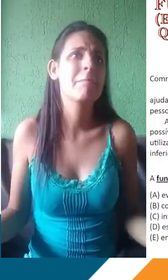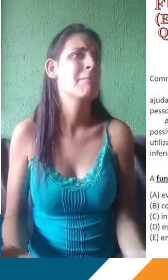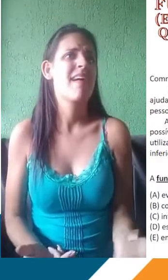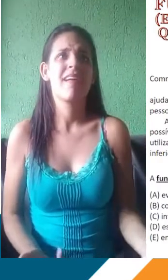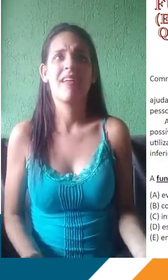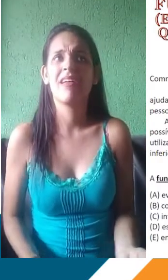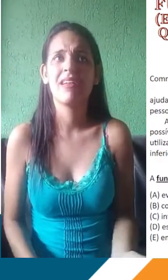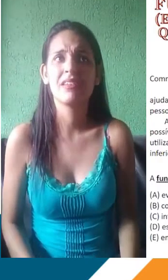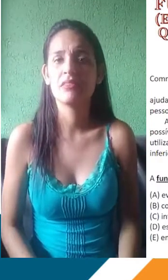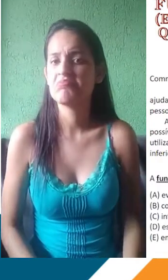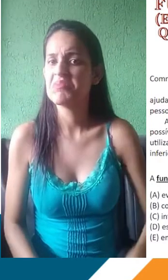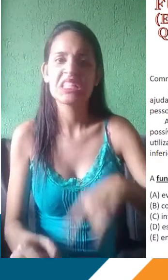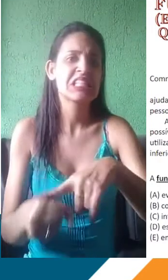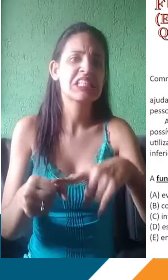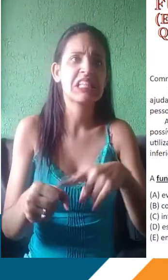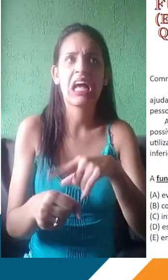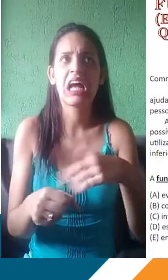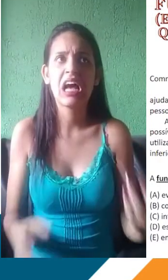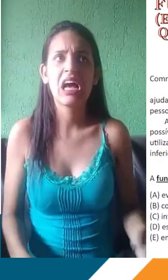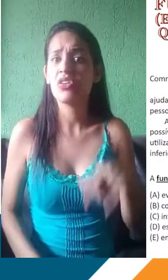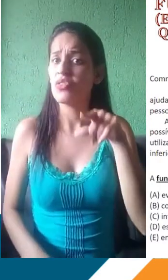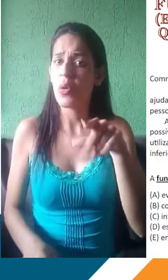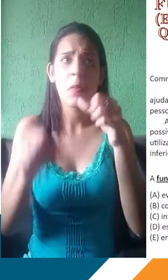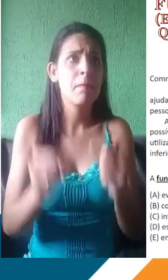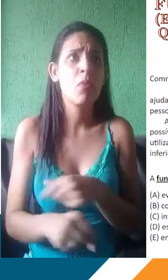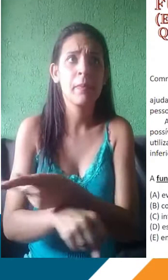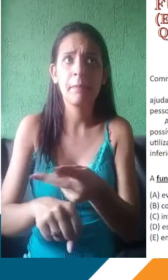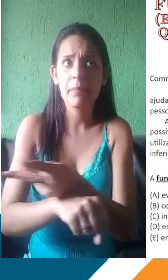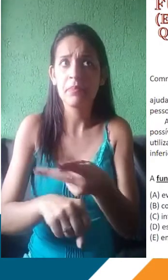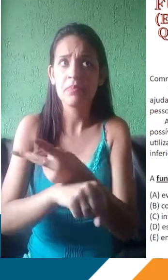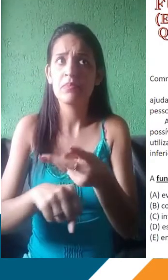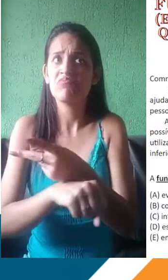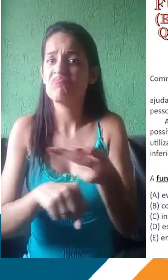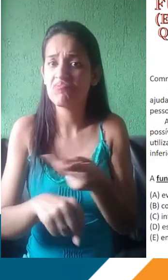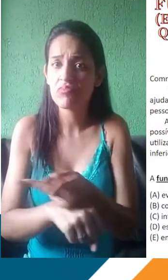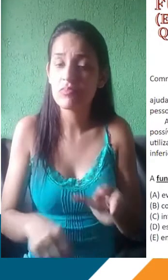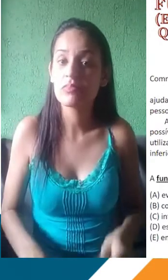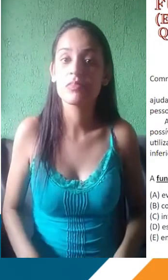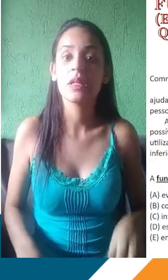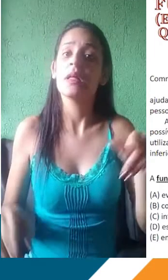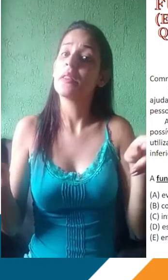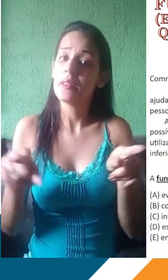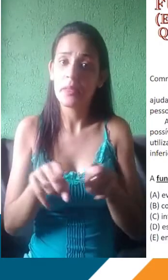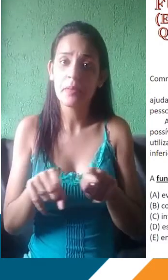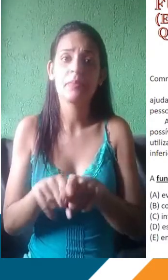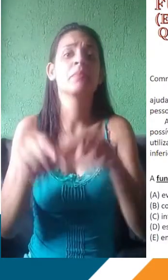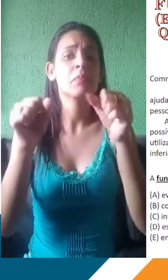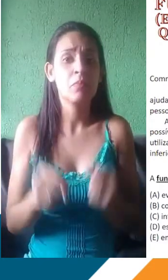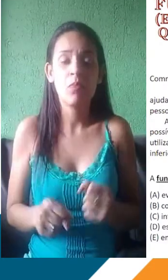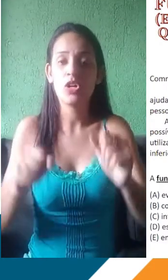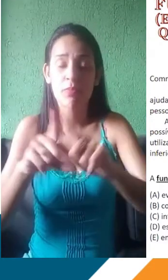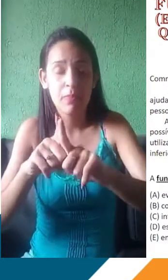da obra, estilo, autor ou período. Para navegar pela imagem em alta definição, basta clicar sobre ela e utilizar